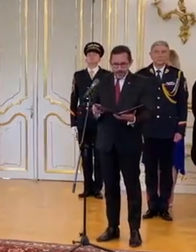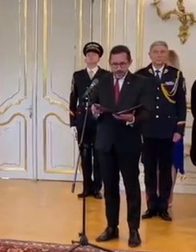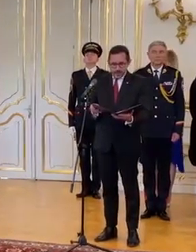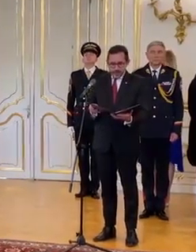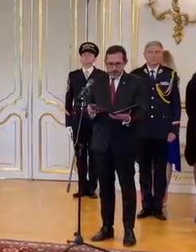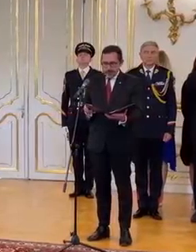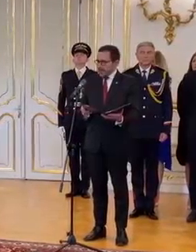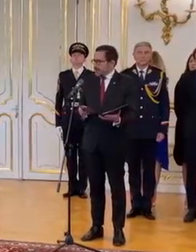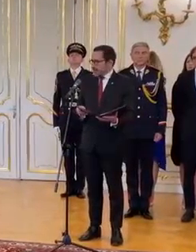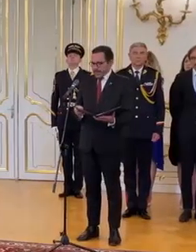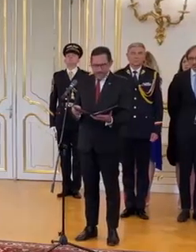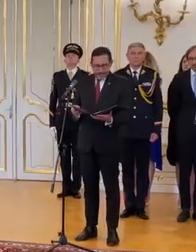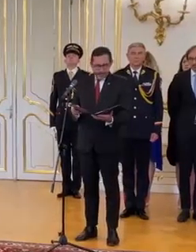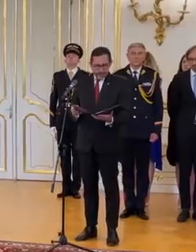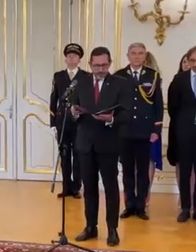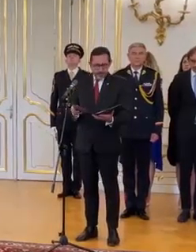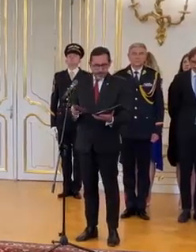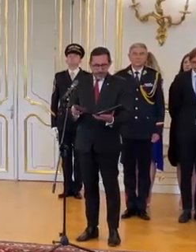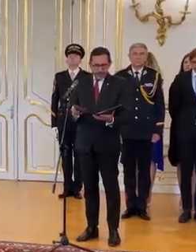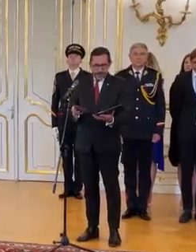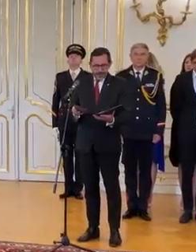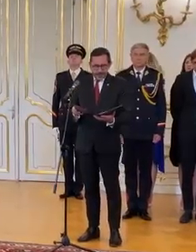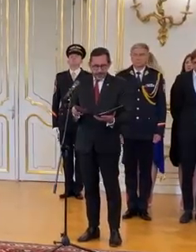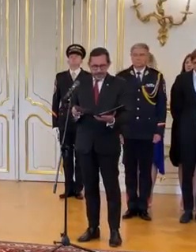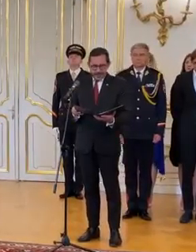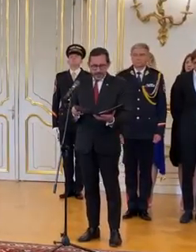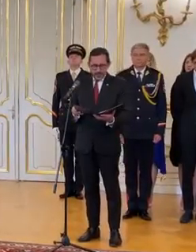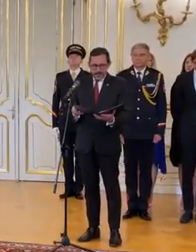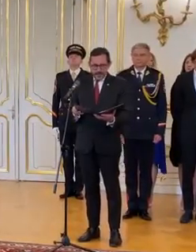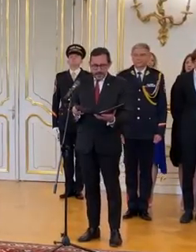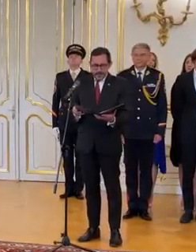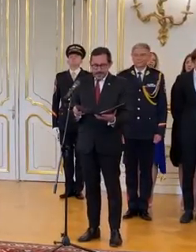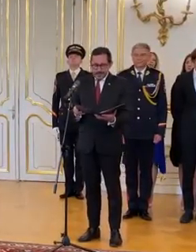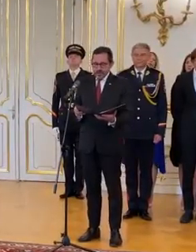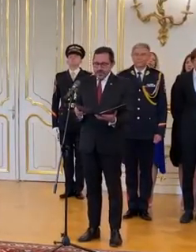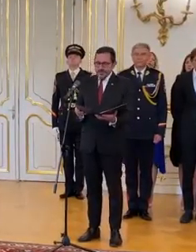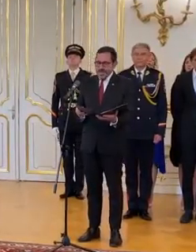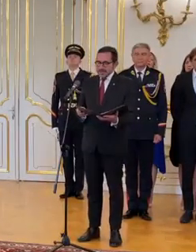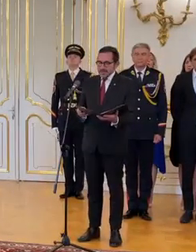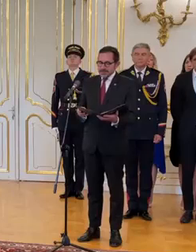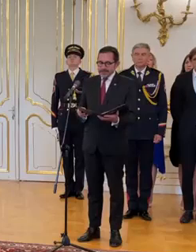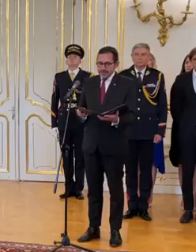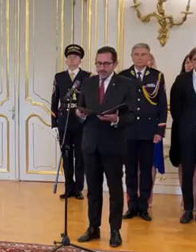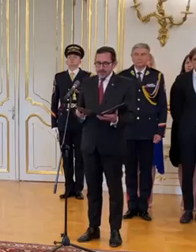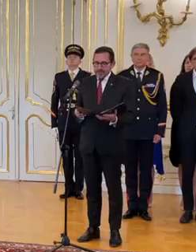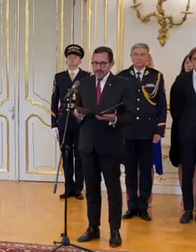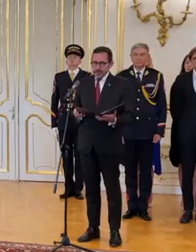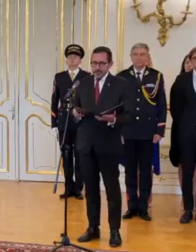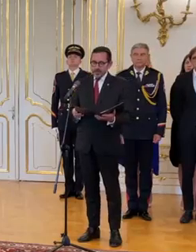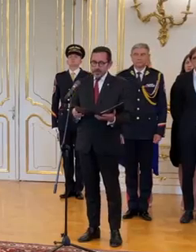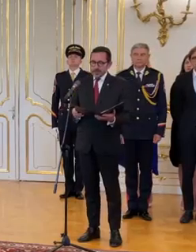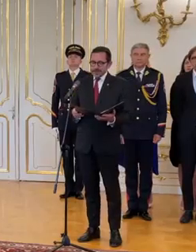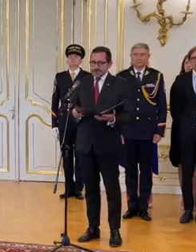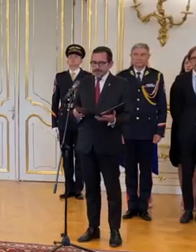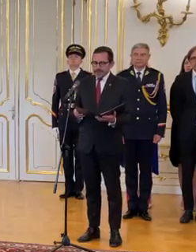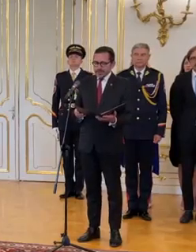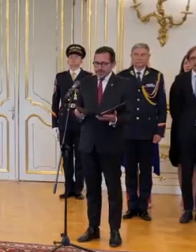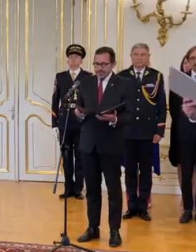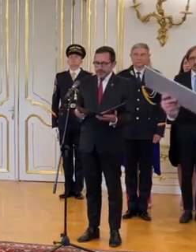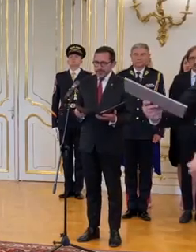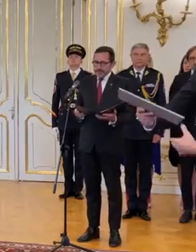určuje Eduarda Hegera, predsedu vlády Slovenskej republiky, za člena vlády Slovenskej republiky, ktorý bude